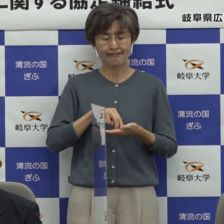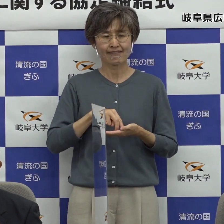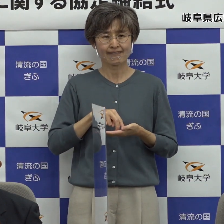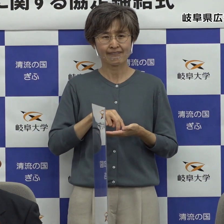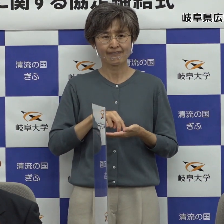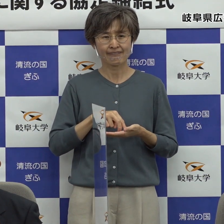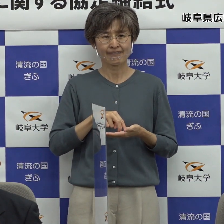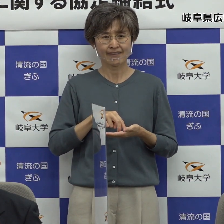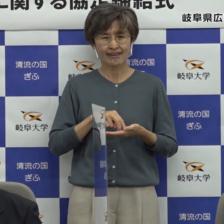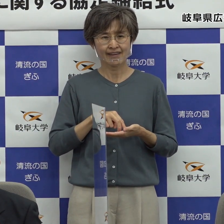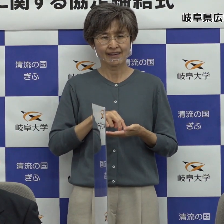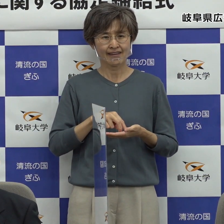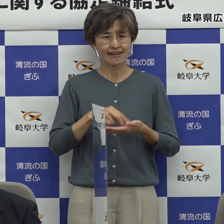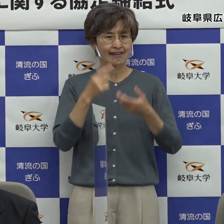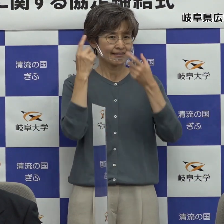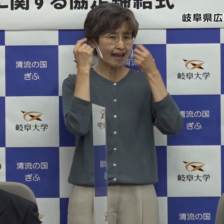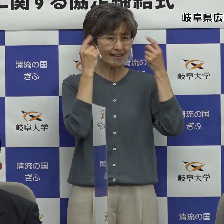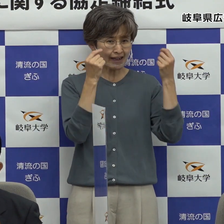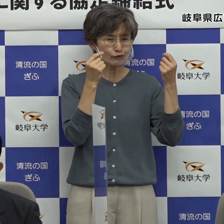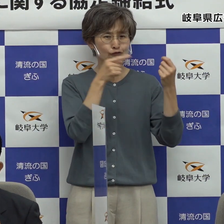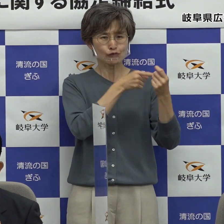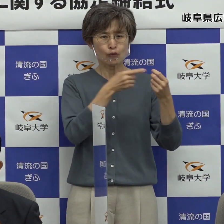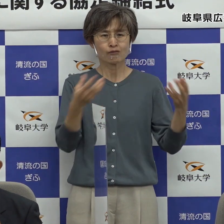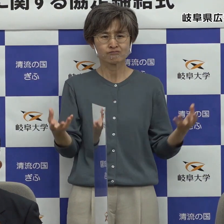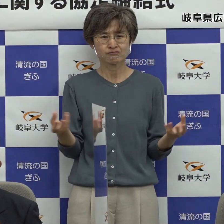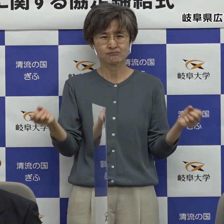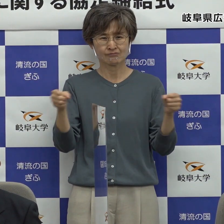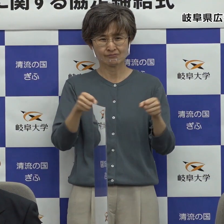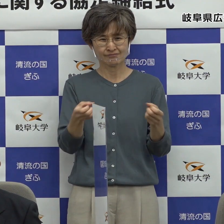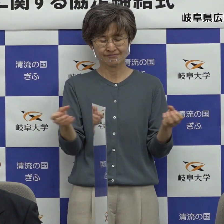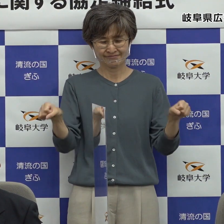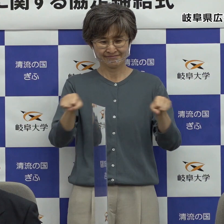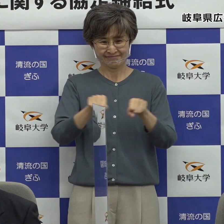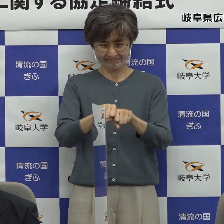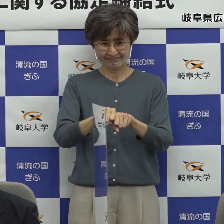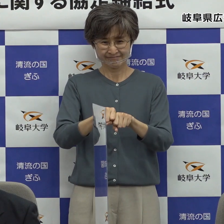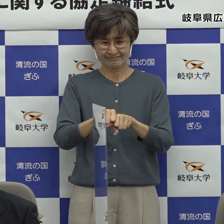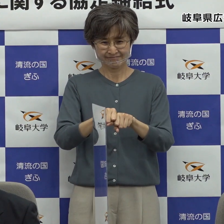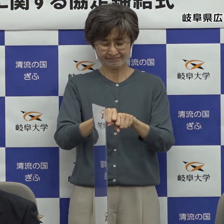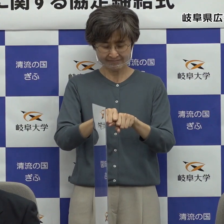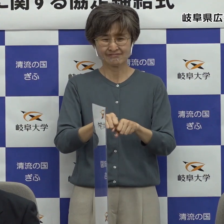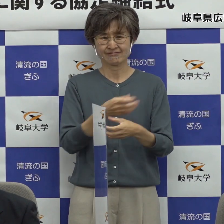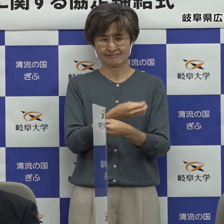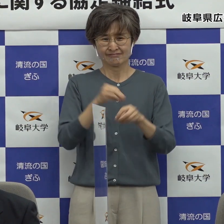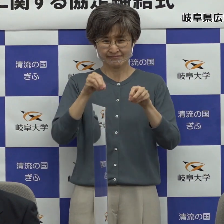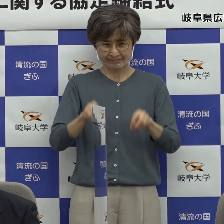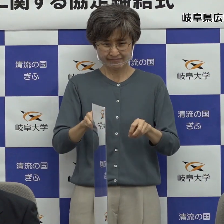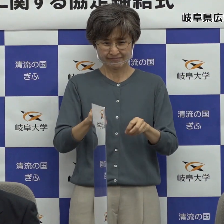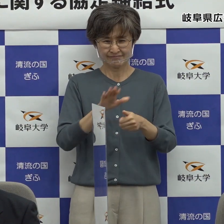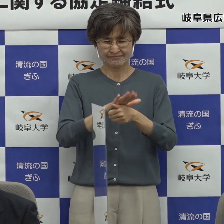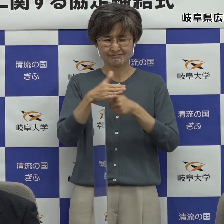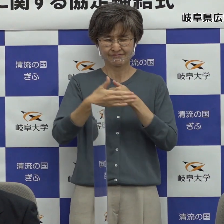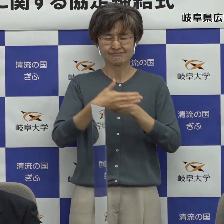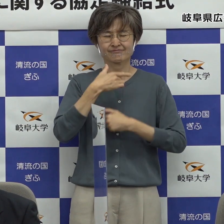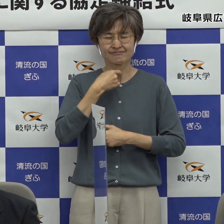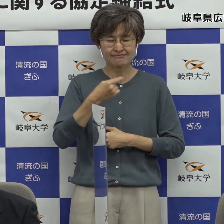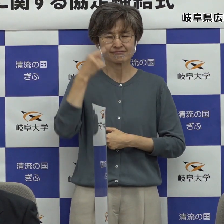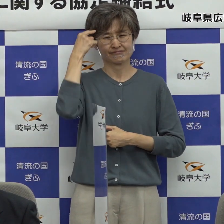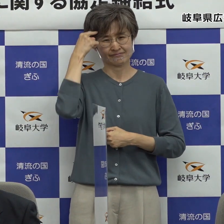この大学といいますかね、アカデミアと組んで取り組むべき課題だと、こういう認識でおるわけでありま